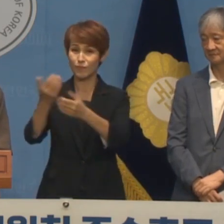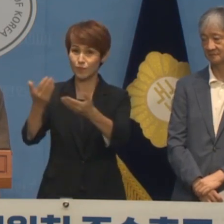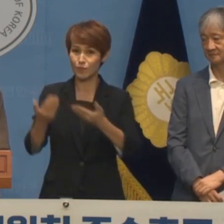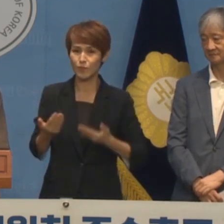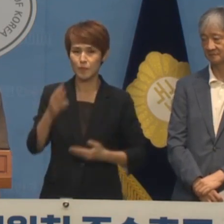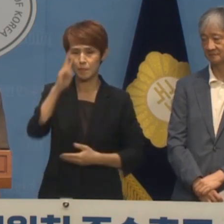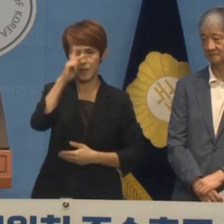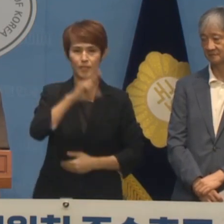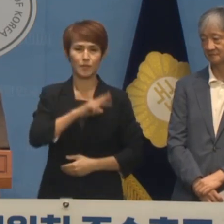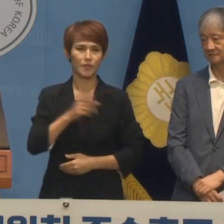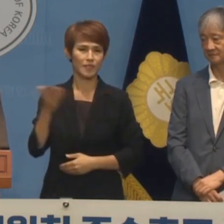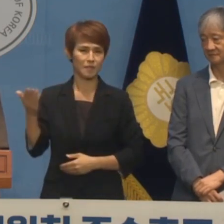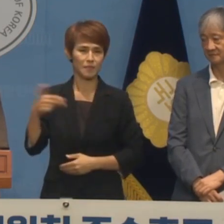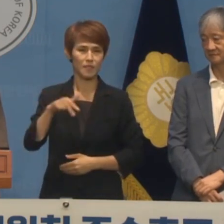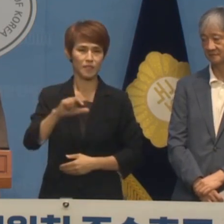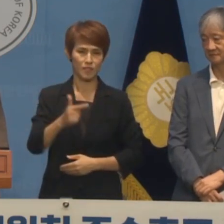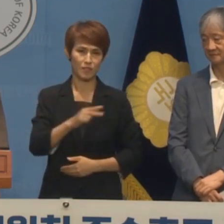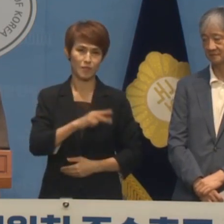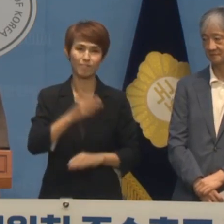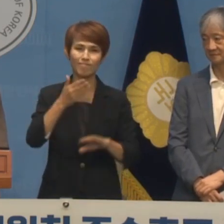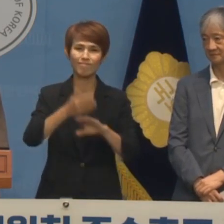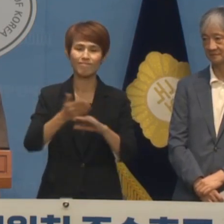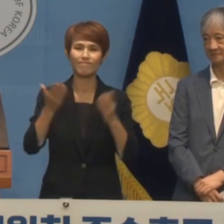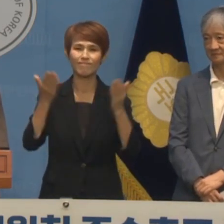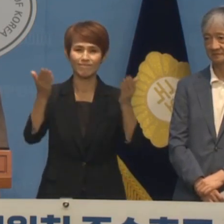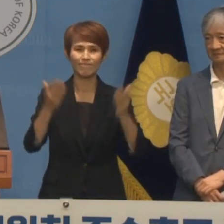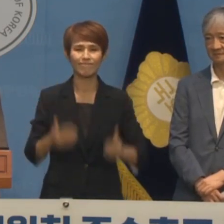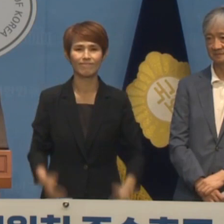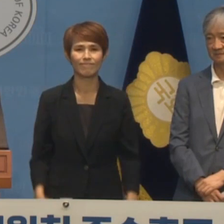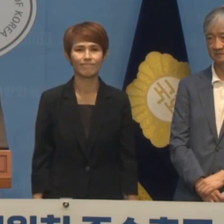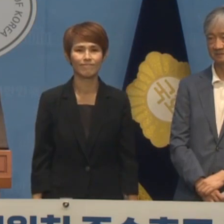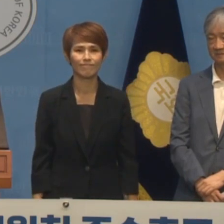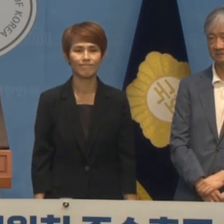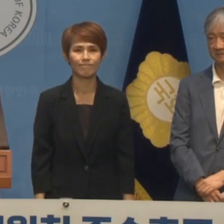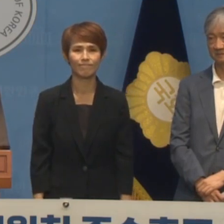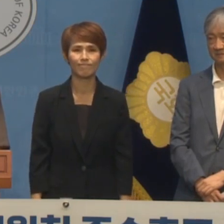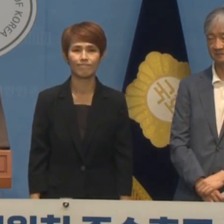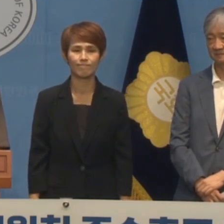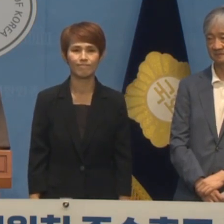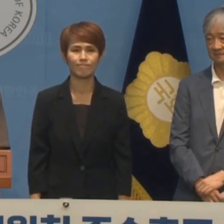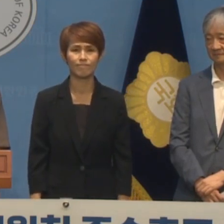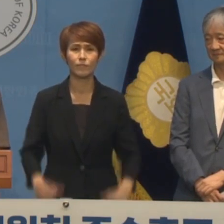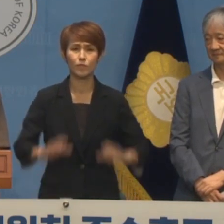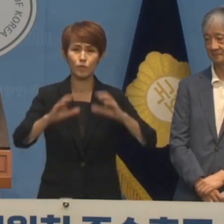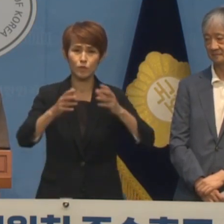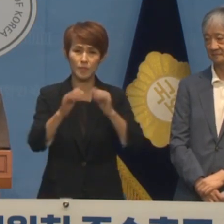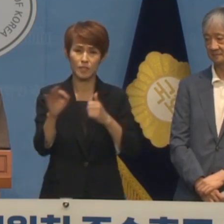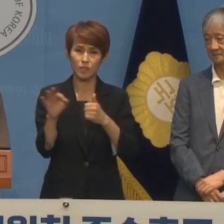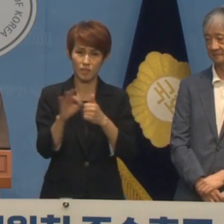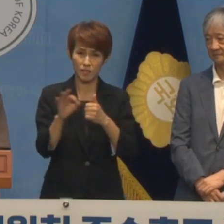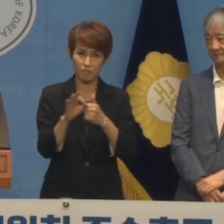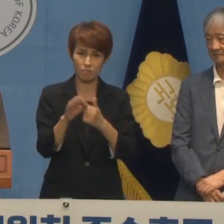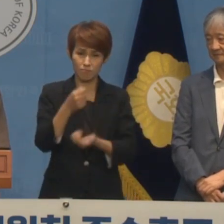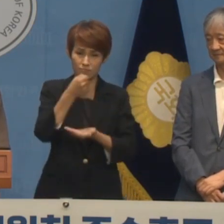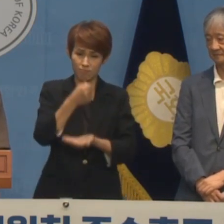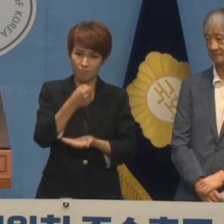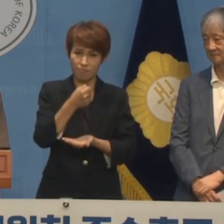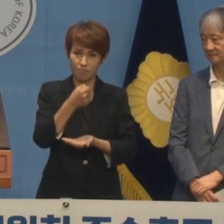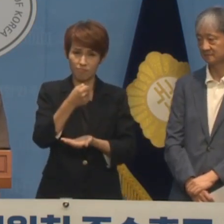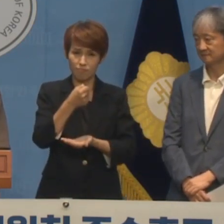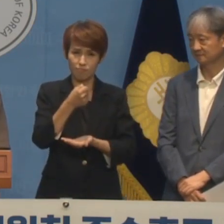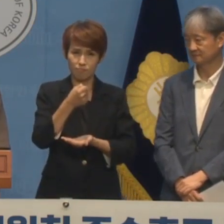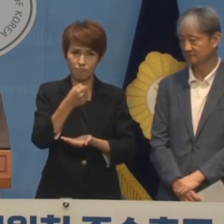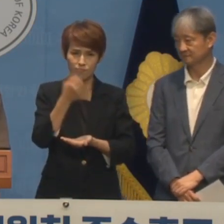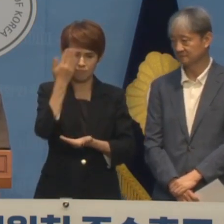박희성 의원님 그리고 전지수 의원님께 감사하다는 말씀드립니다. 국민연금 기금의 위기는